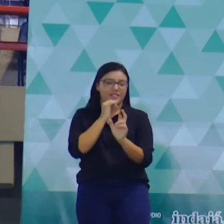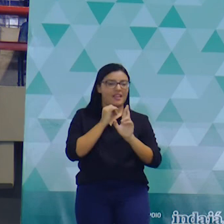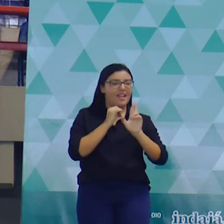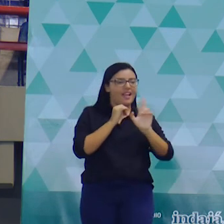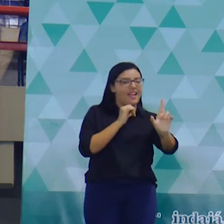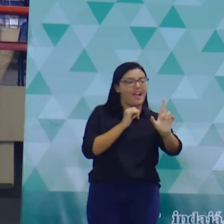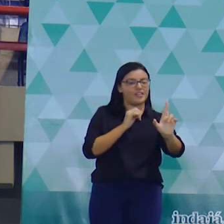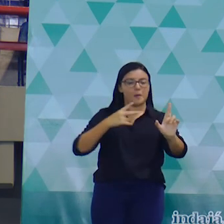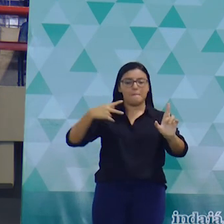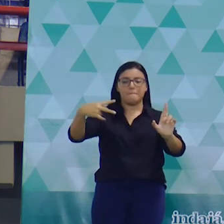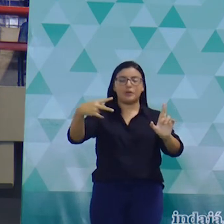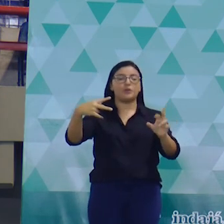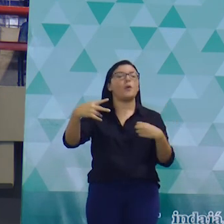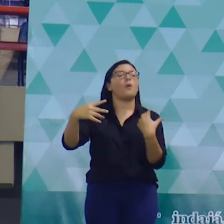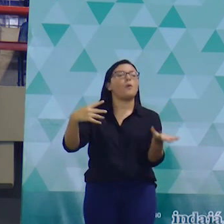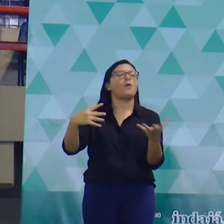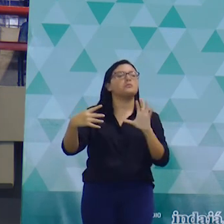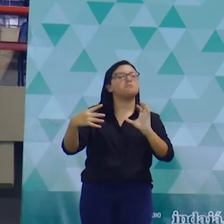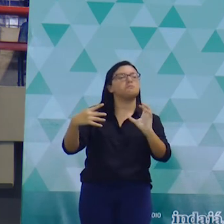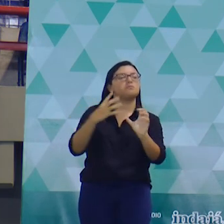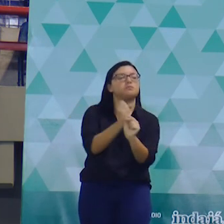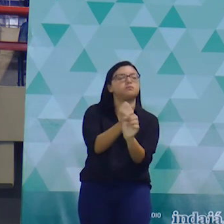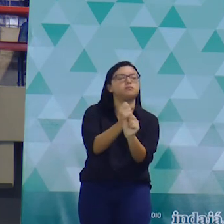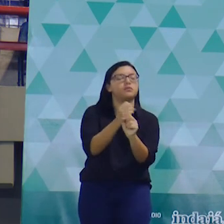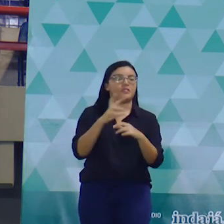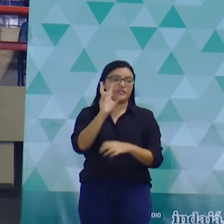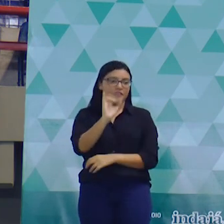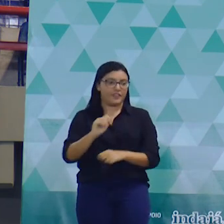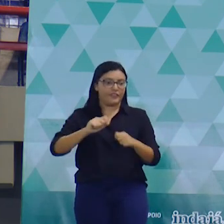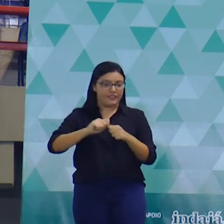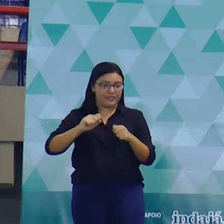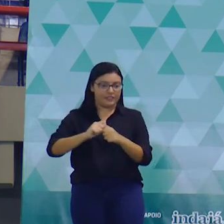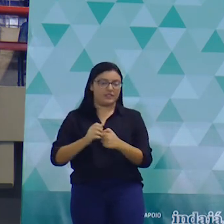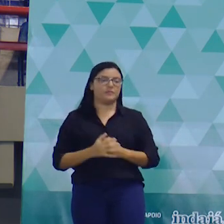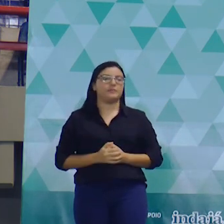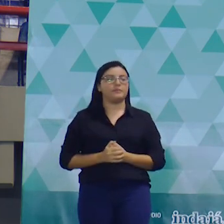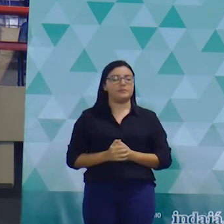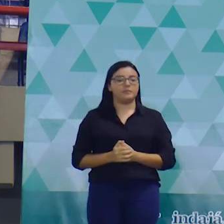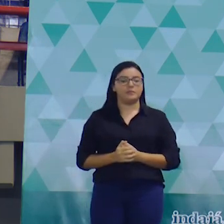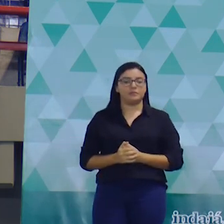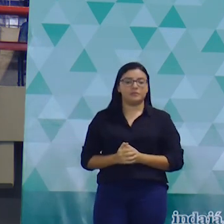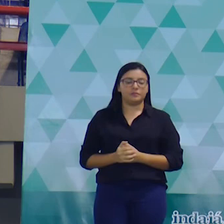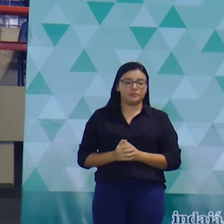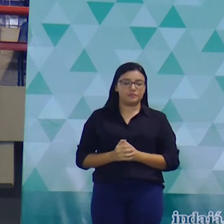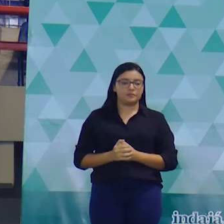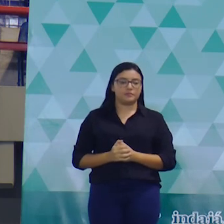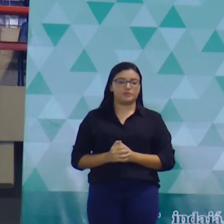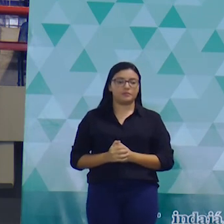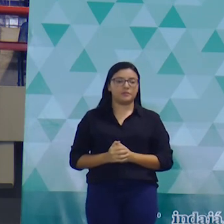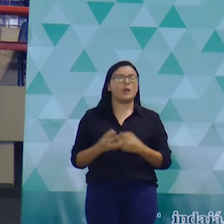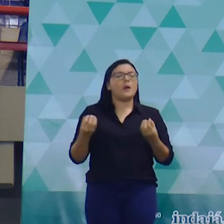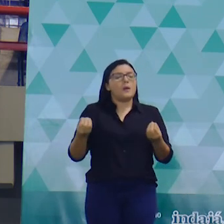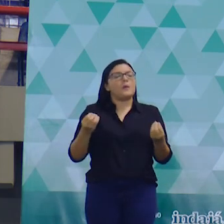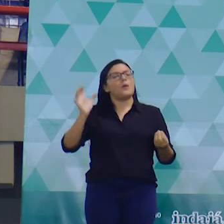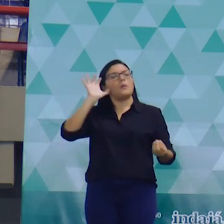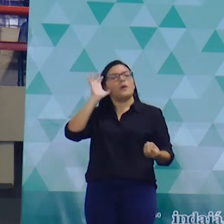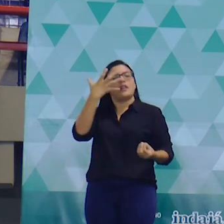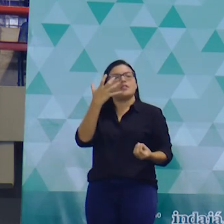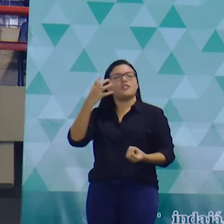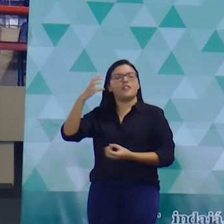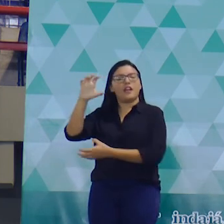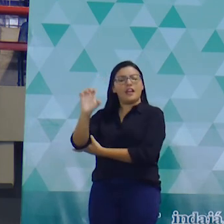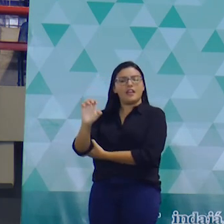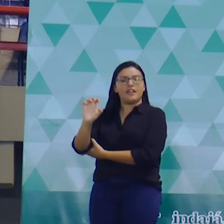obter. Tá? Basicamente é isso que a estequiometria estuda. Para você resolver uma questão de